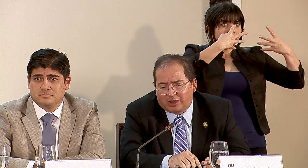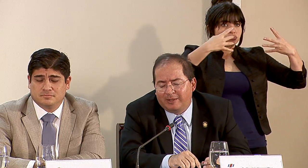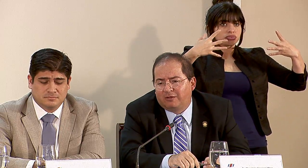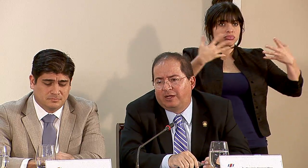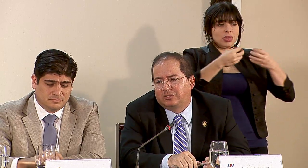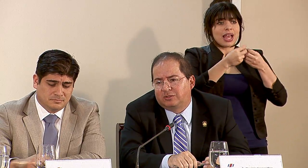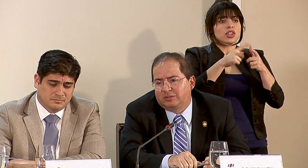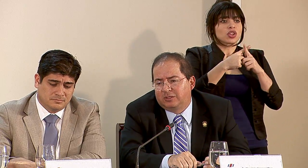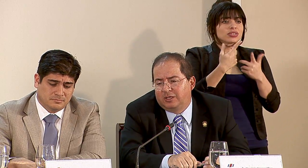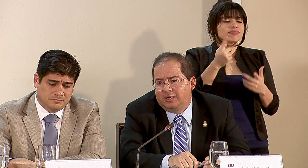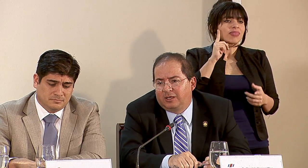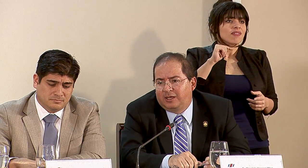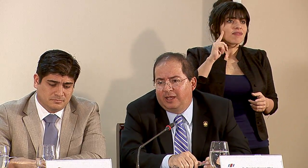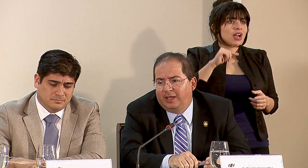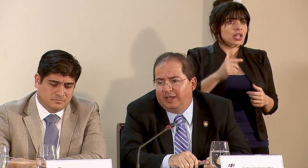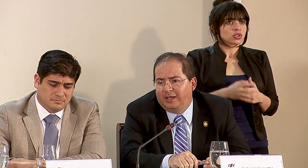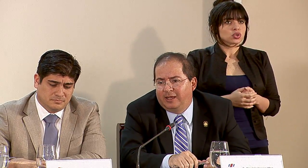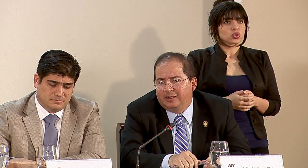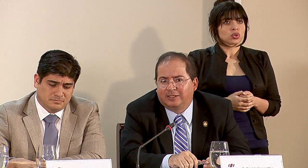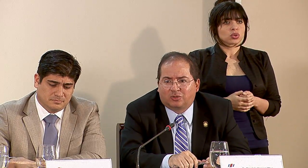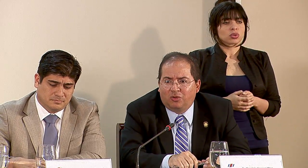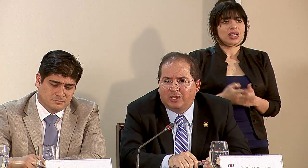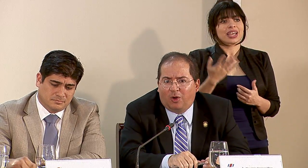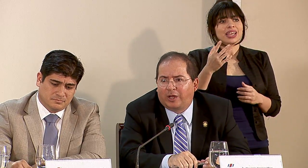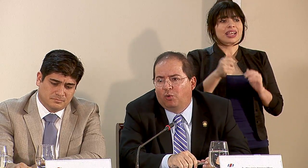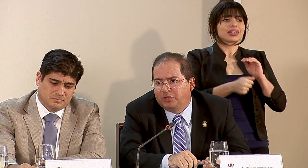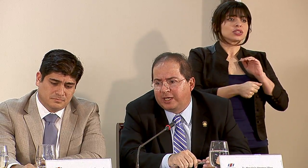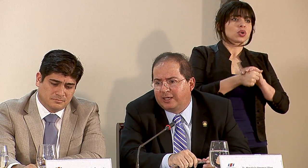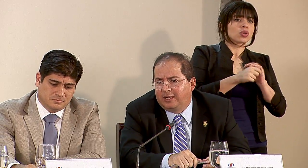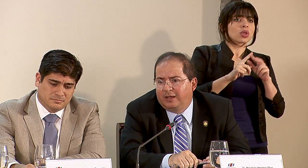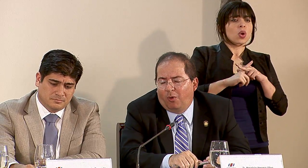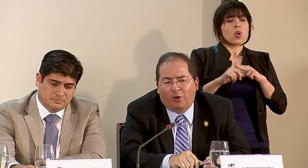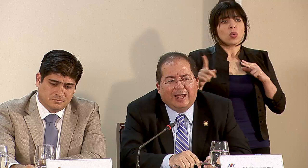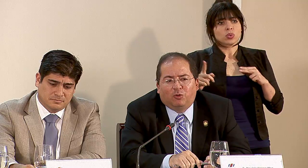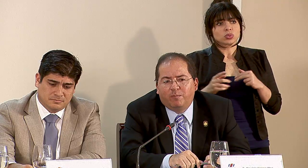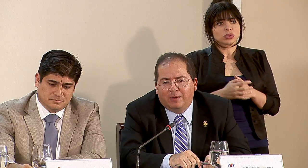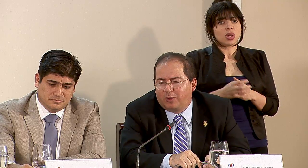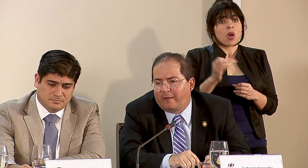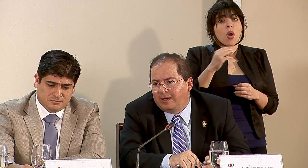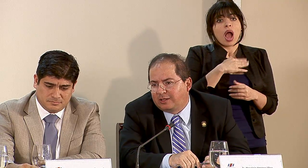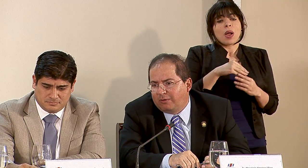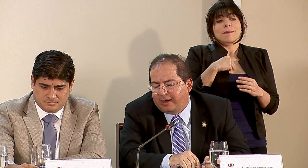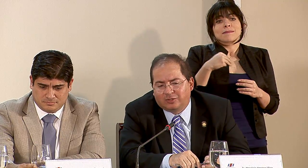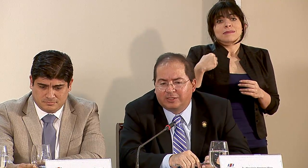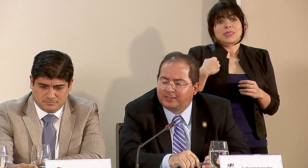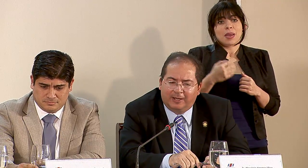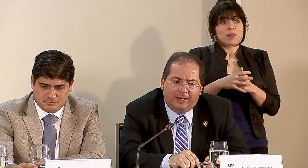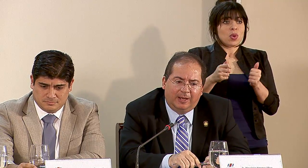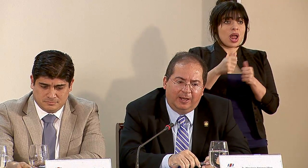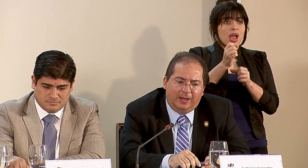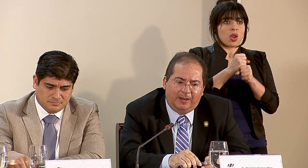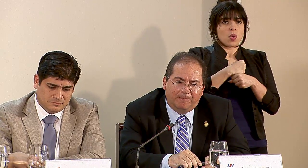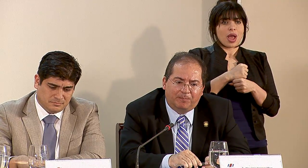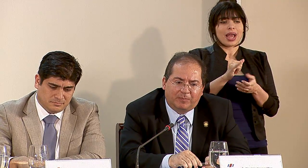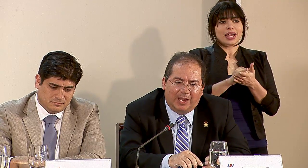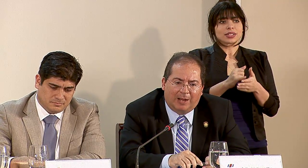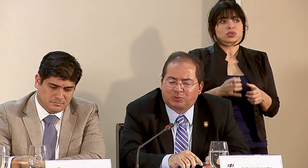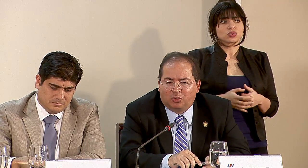absolutamente falso que se esconda o que huya o que algún miembro del gabinete lo haga eso es